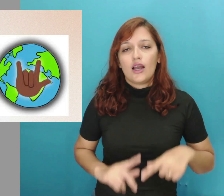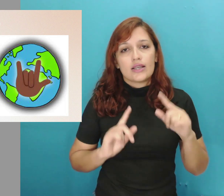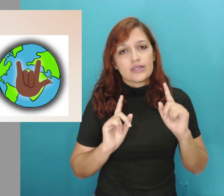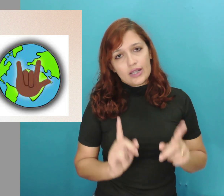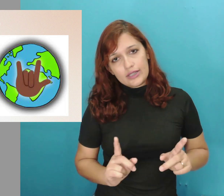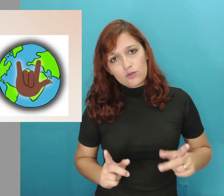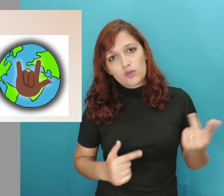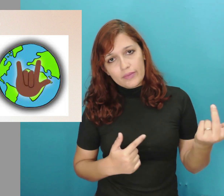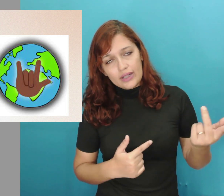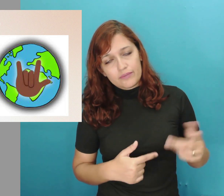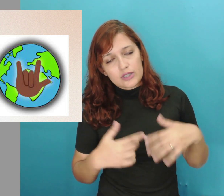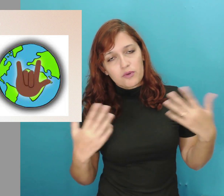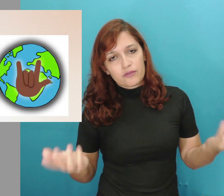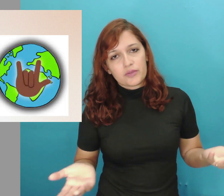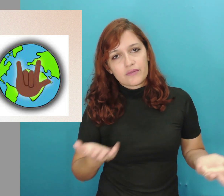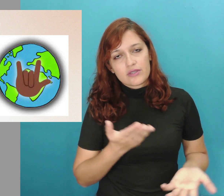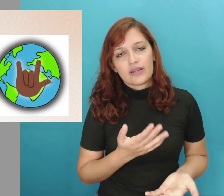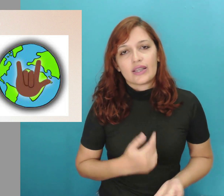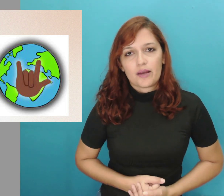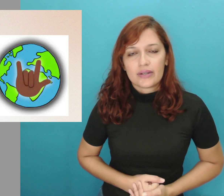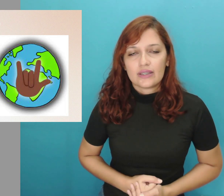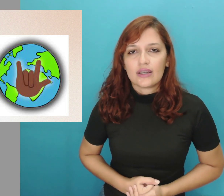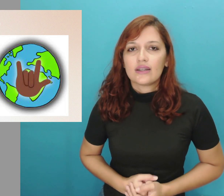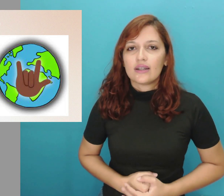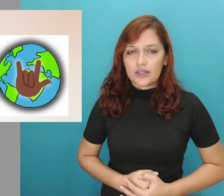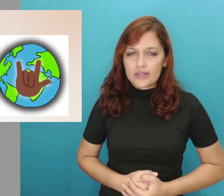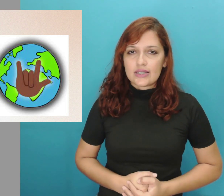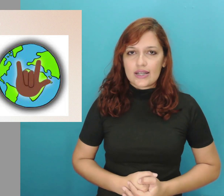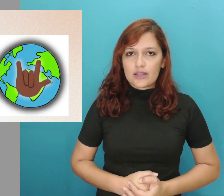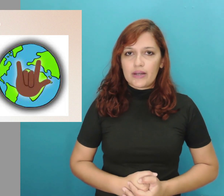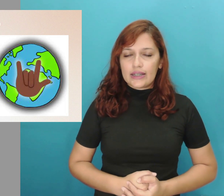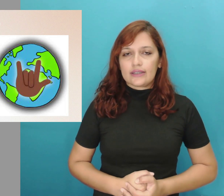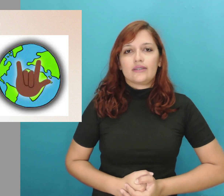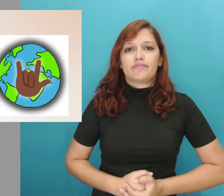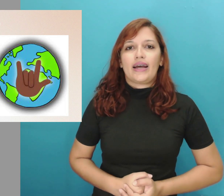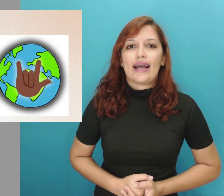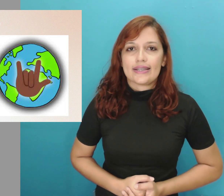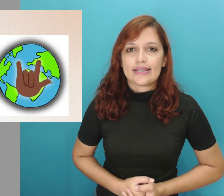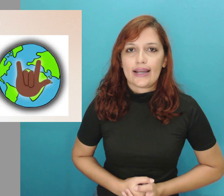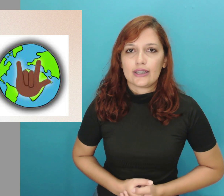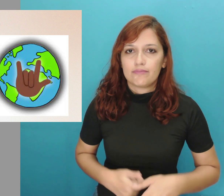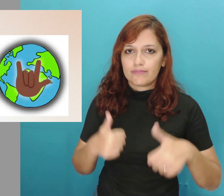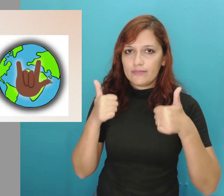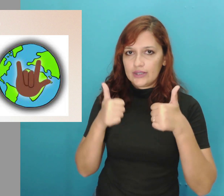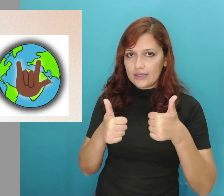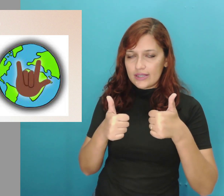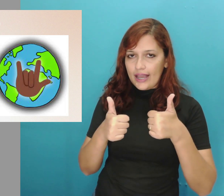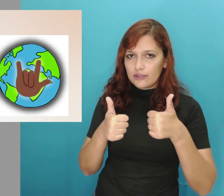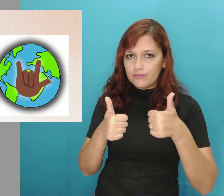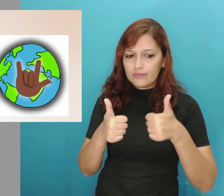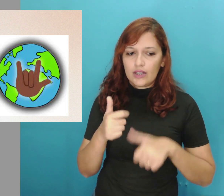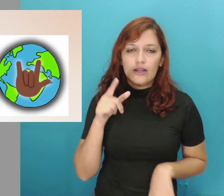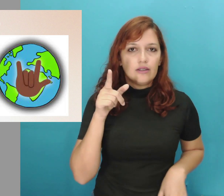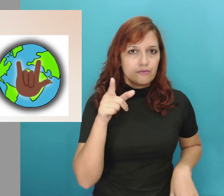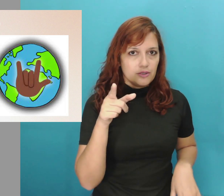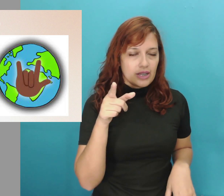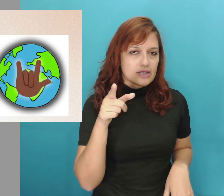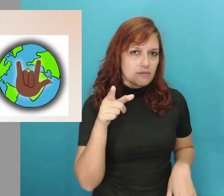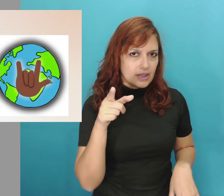se ele não souber Libras, provavelmente você vai ter que aprender língua de sinais americana, a ASL. Certo? Viu que é semelhante